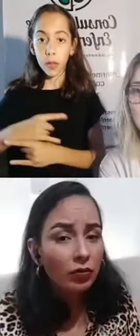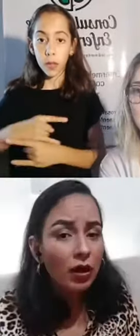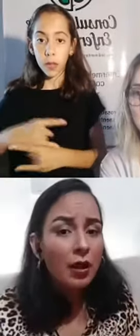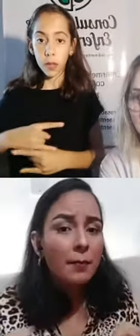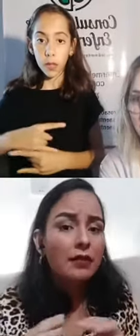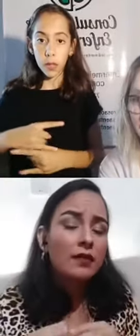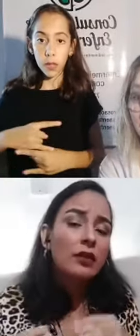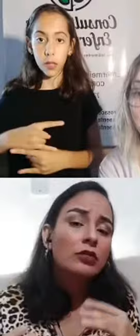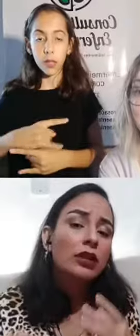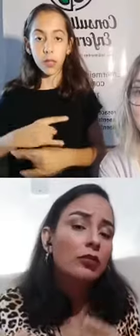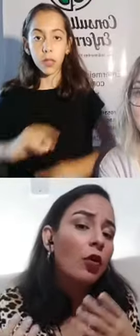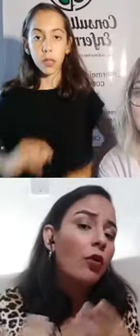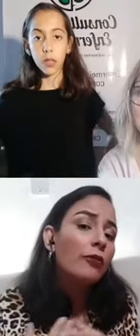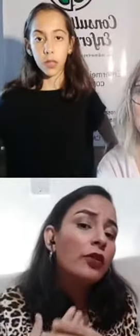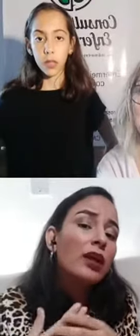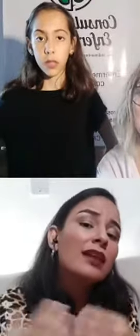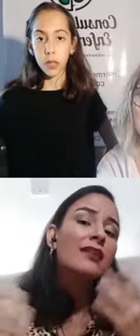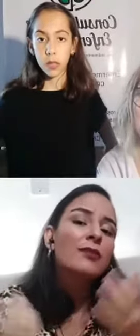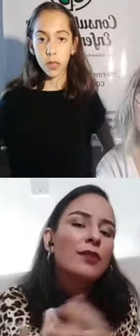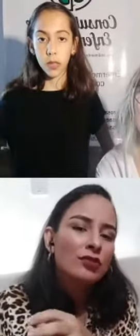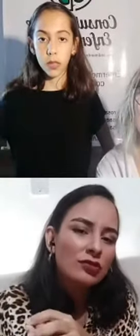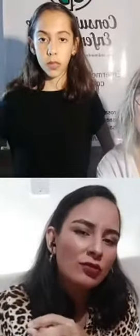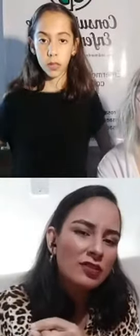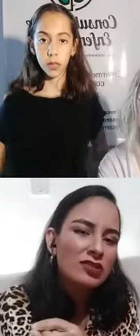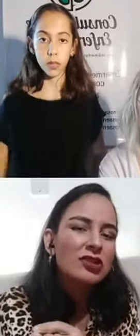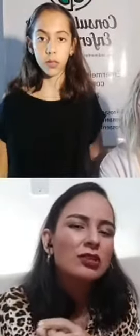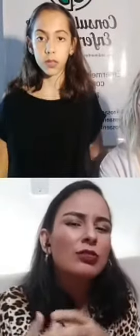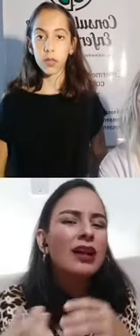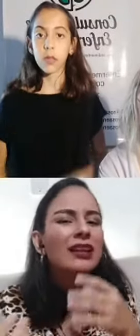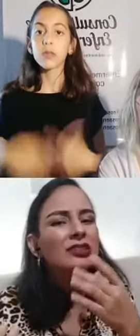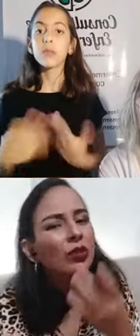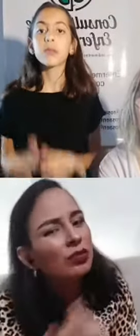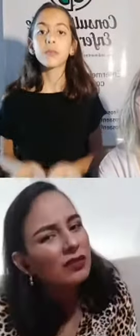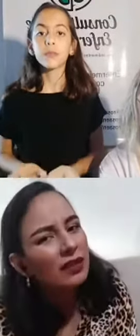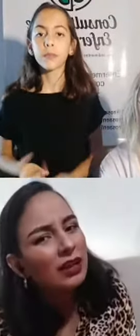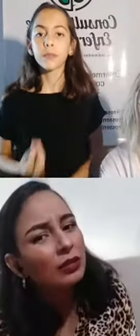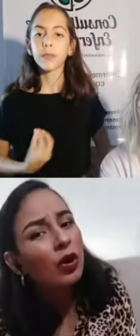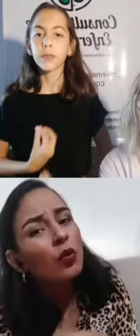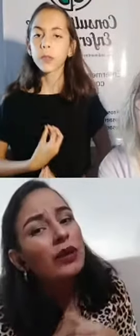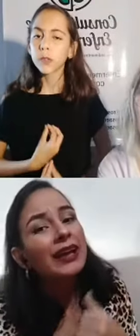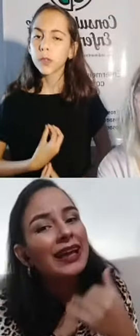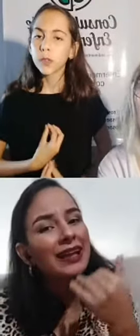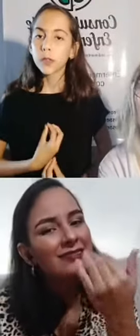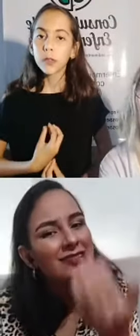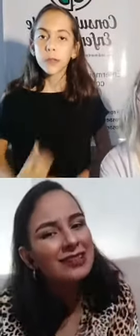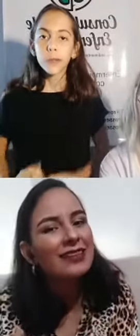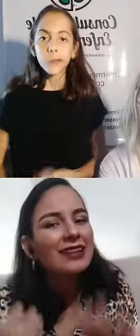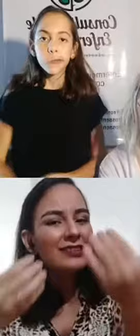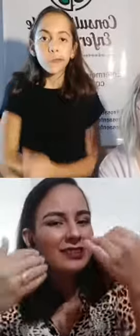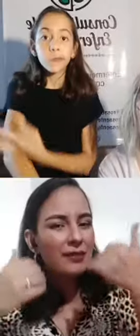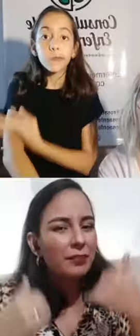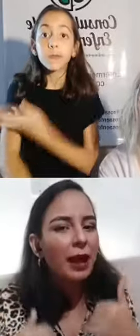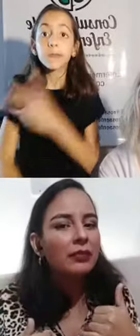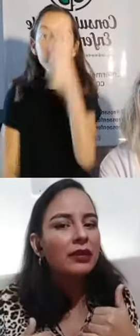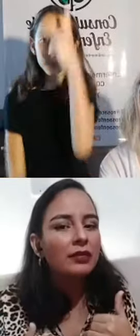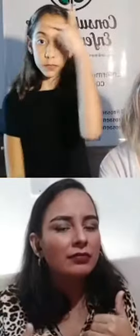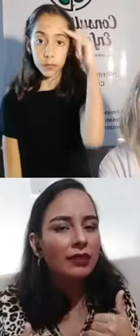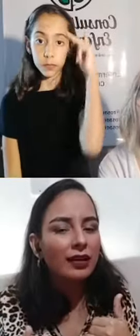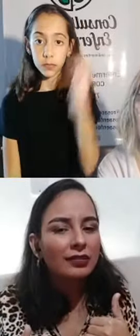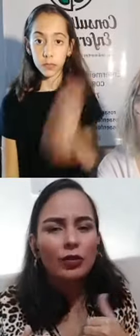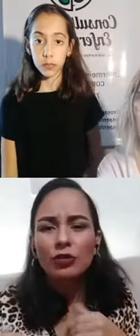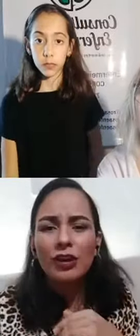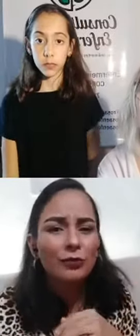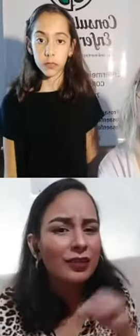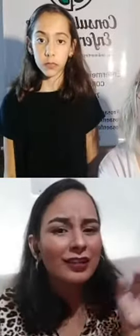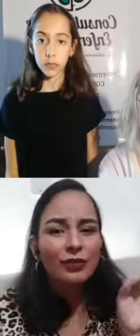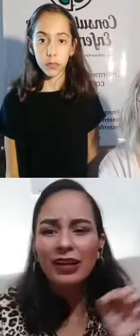saio, mas assim, eu tento ouvir o que essas pessoas estão sentindo, o que elas estão dizendo, o que elas dizem que dizem para mim, né?